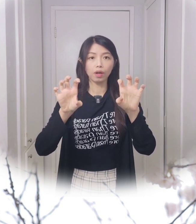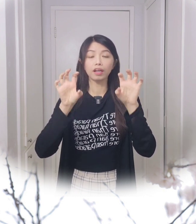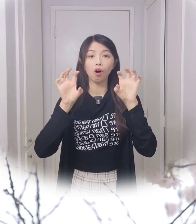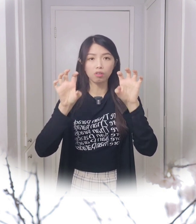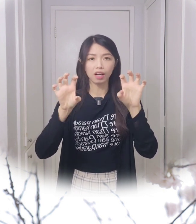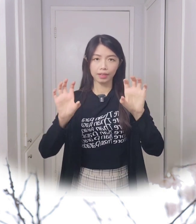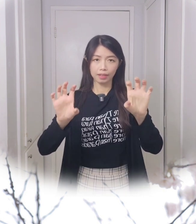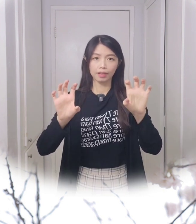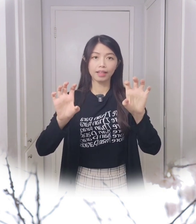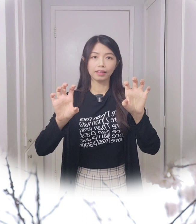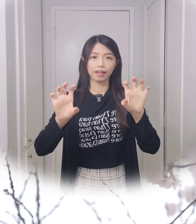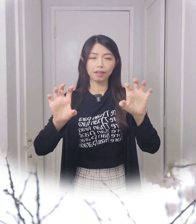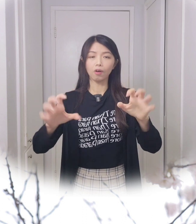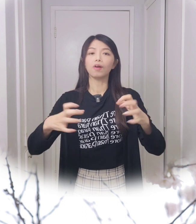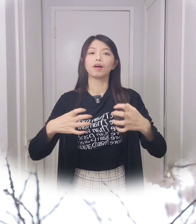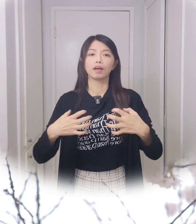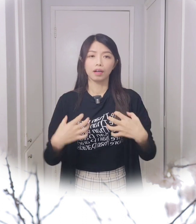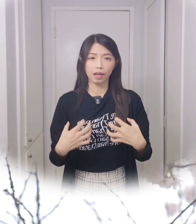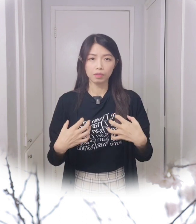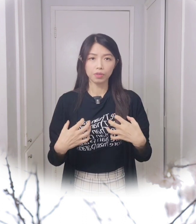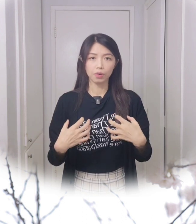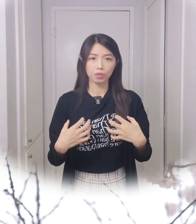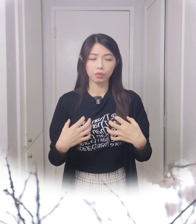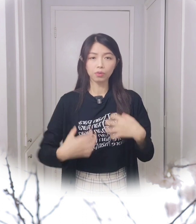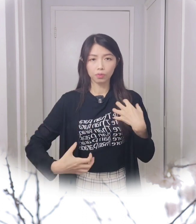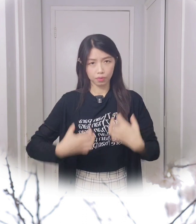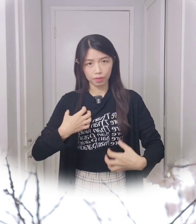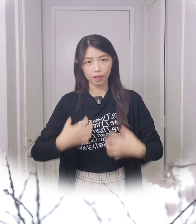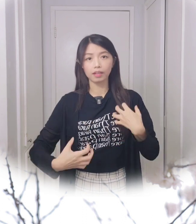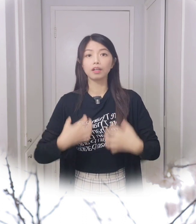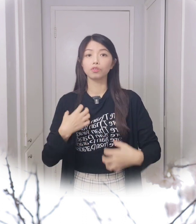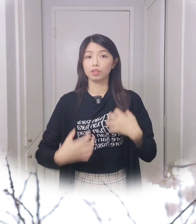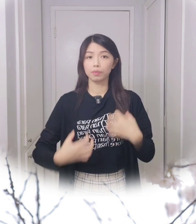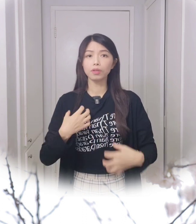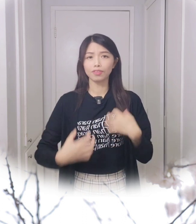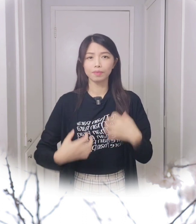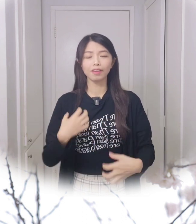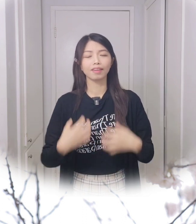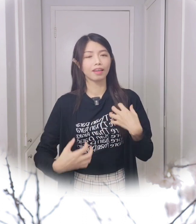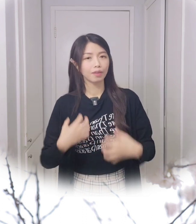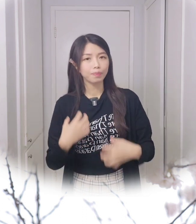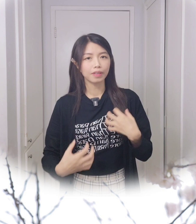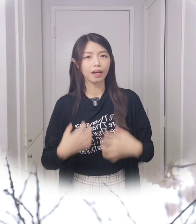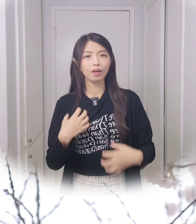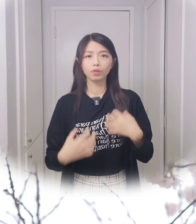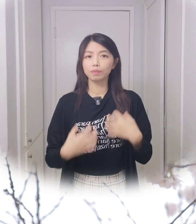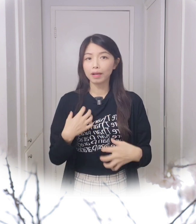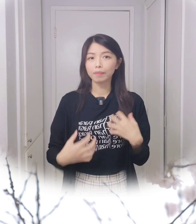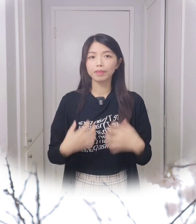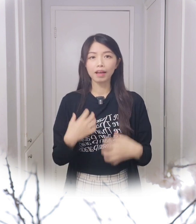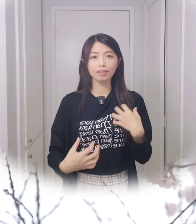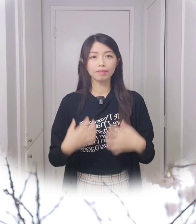호랑이가 어흥하듯이 이 상태에서 가슴이 쥐어오시고 이렇게 긁어주듯이 표현해주시면 기쁘다.